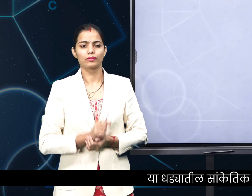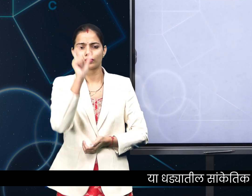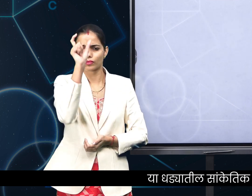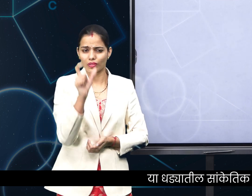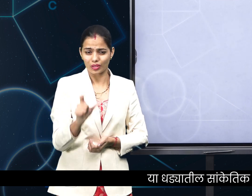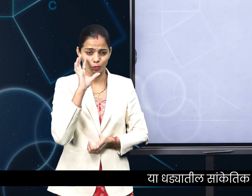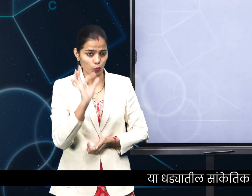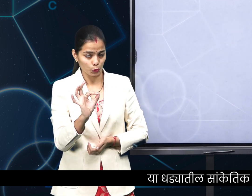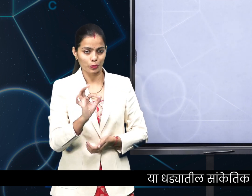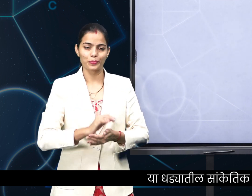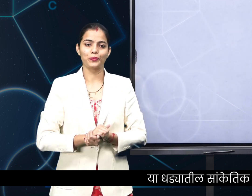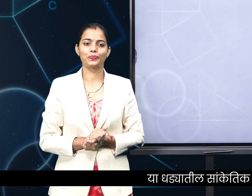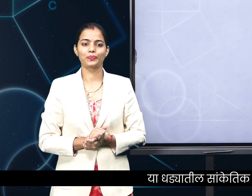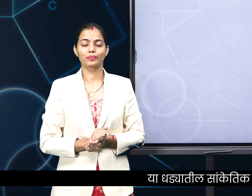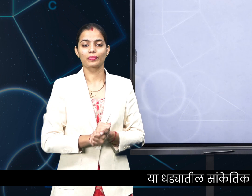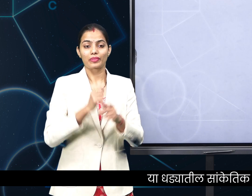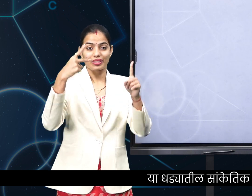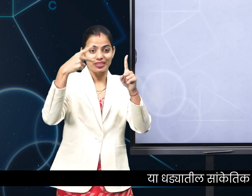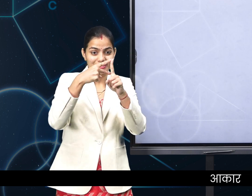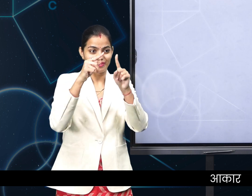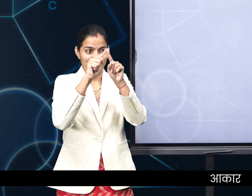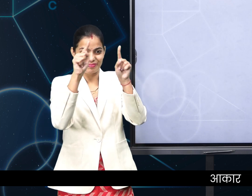या धड्यातील सांकेतिक शब्द आहेत आकार,